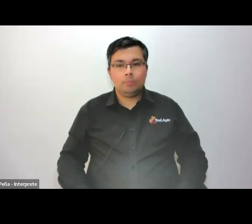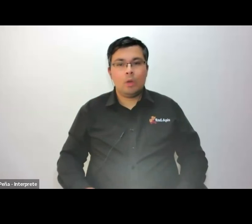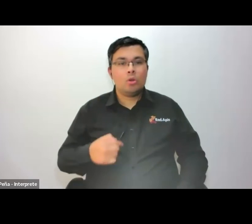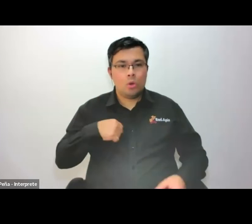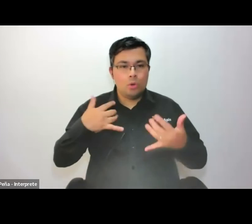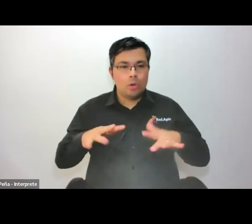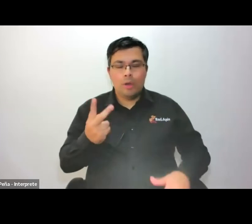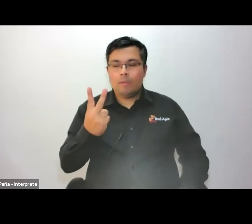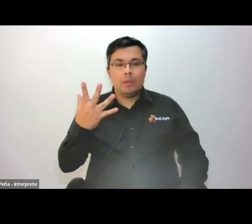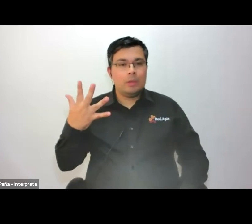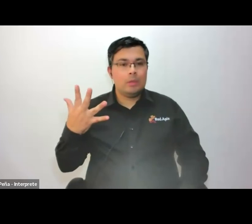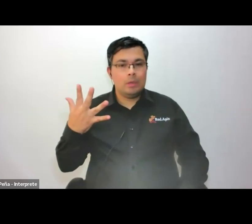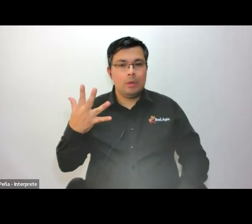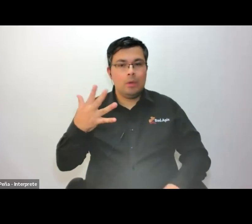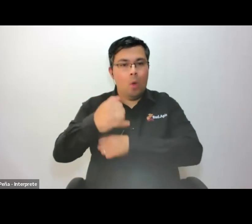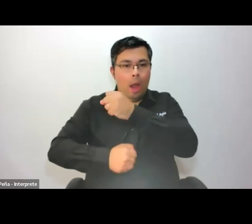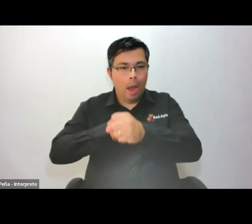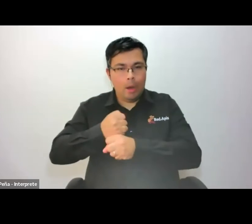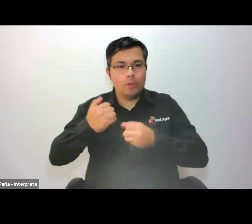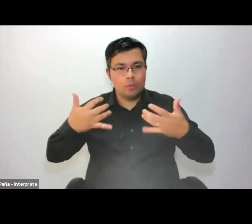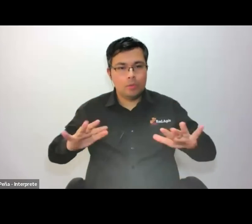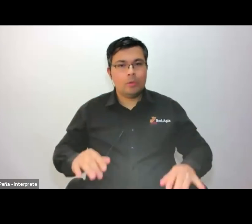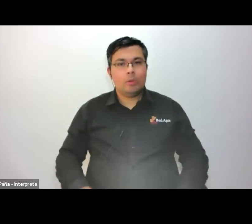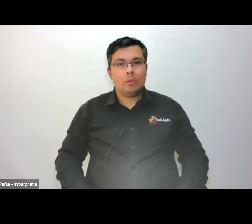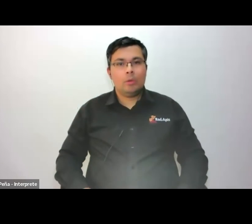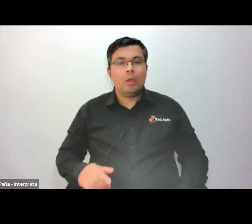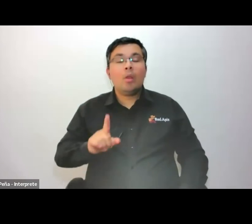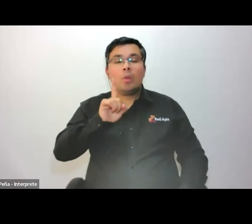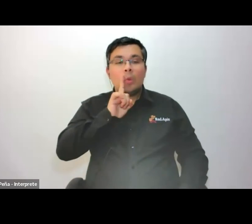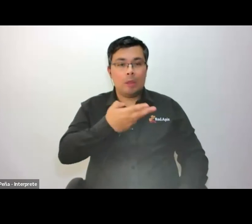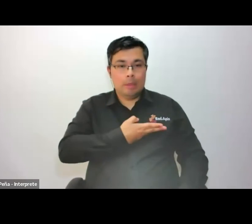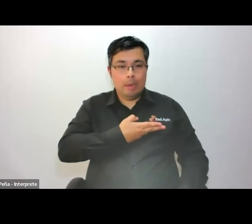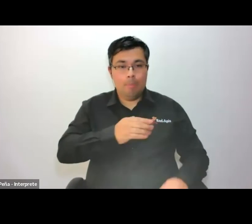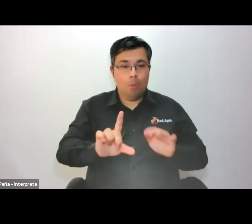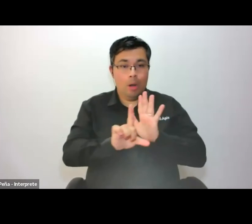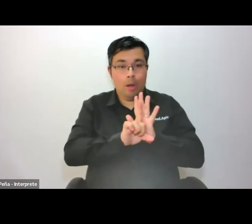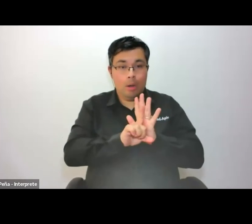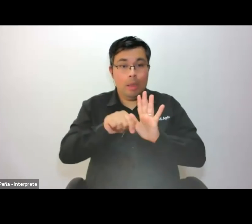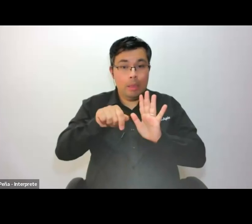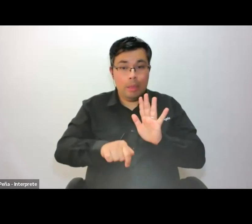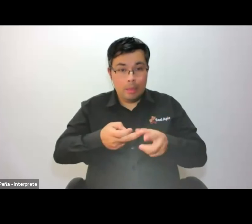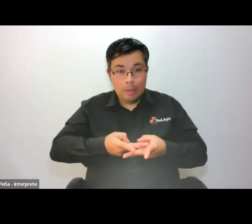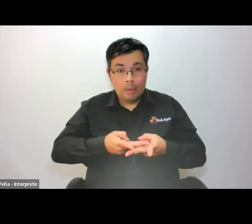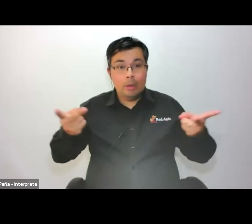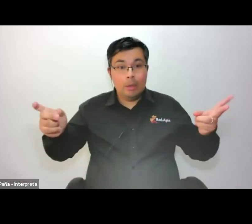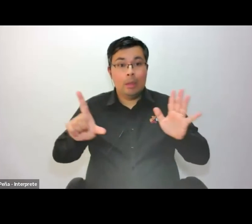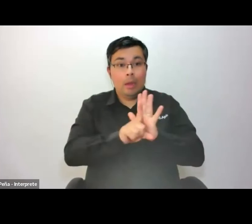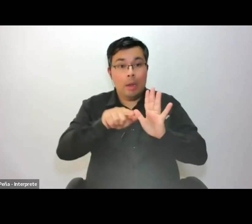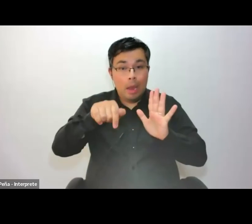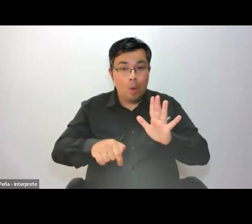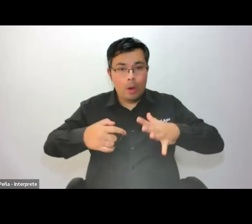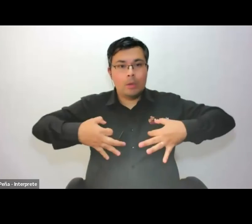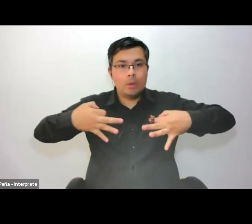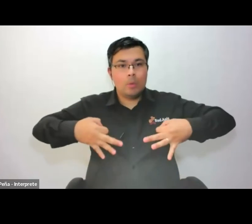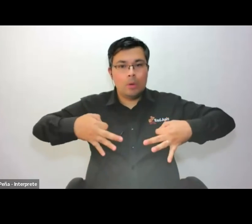¿verdad? 25 Tenemos años, la ley, entonces desde que se promulga la ley, entonces estamos asegurando todos estos elementos ya. que tú mencionas.